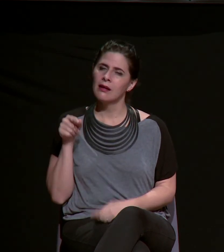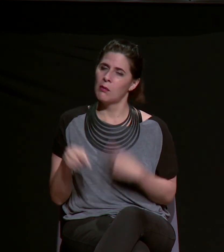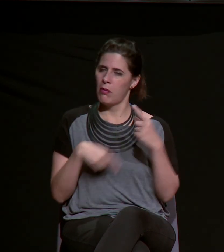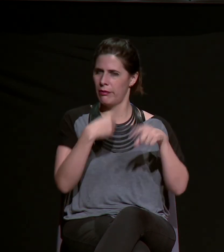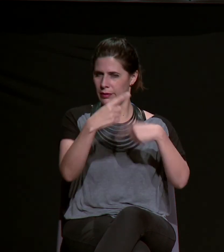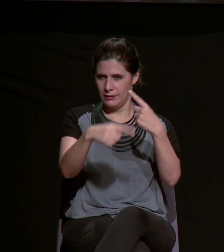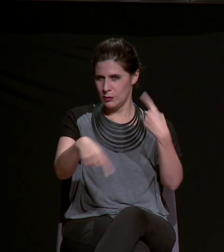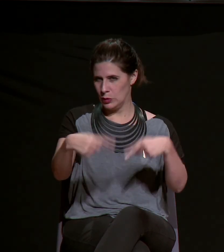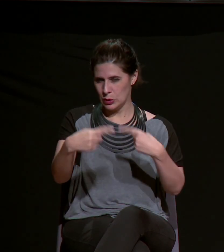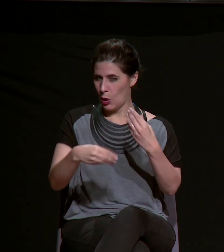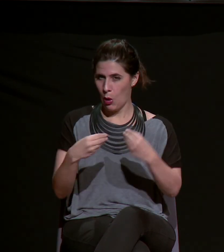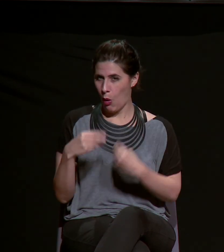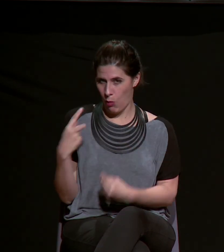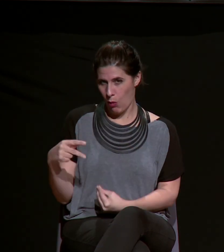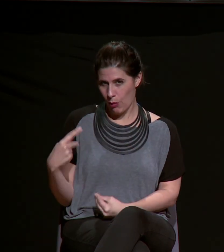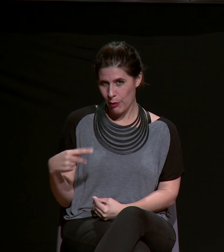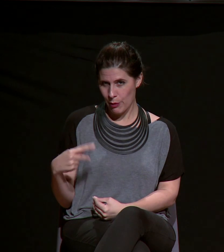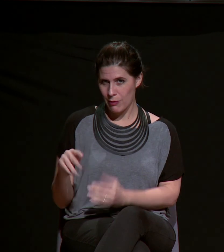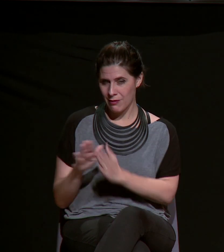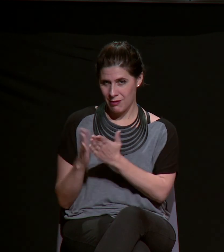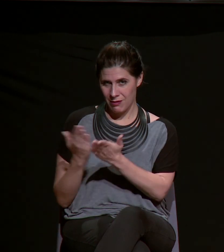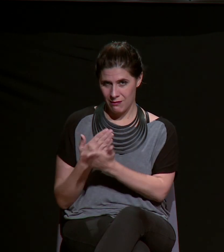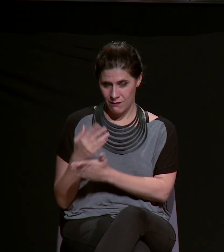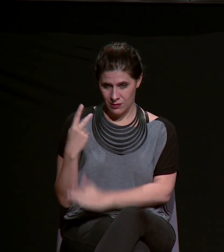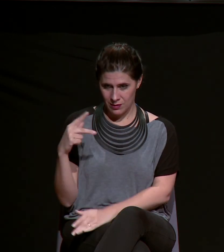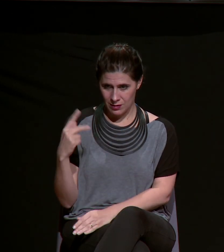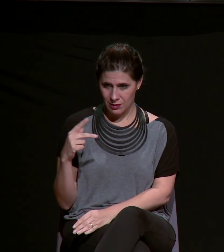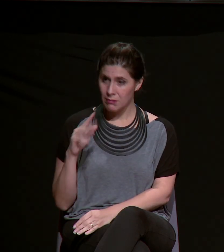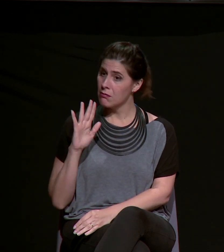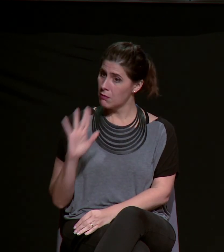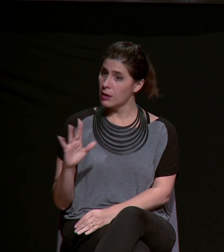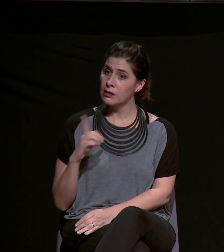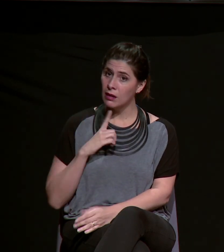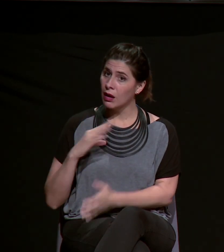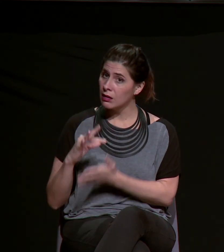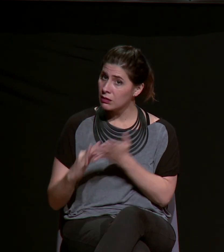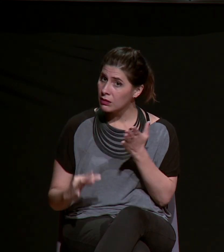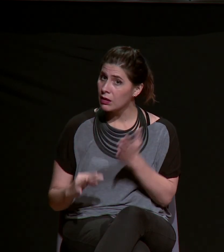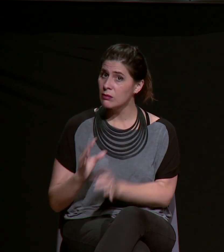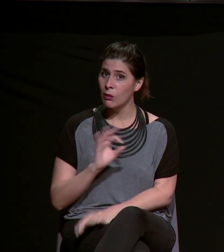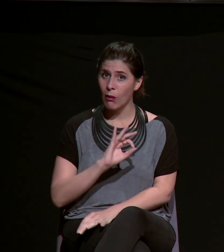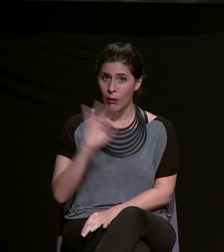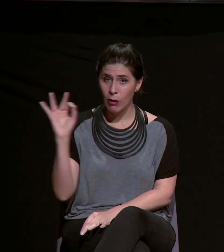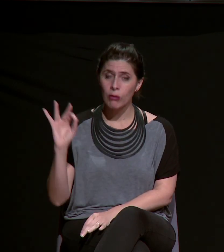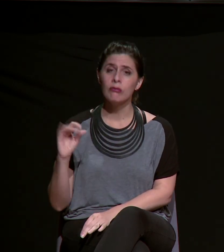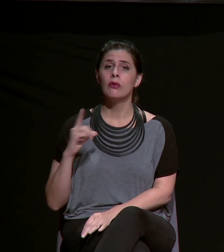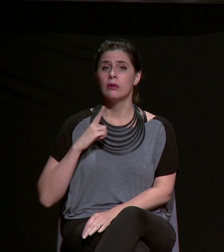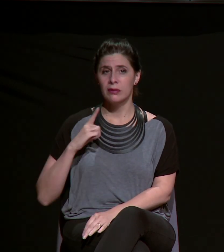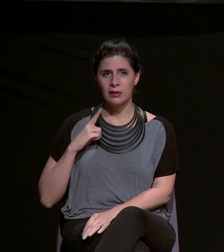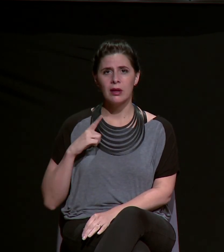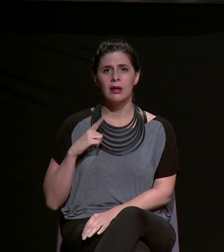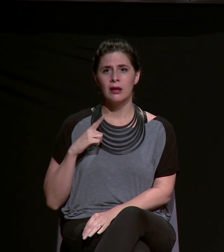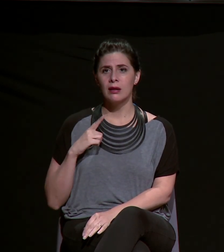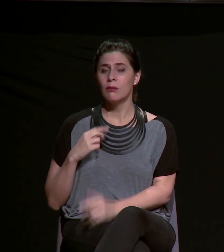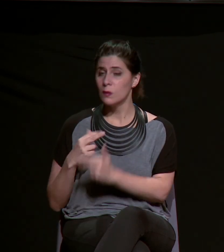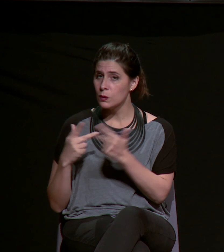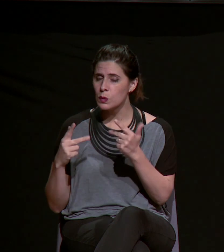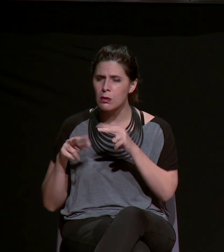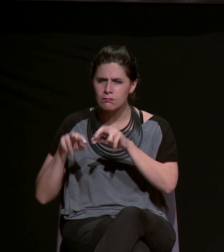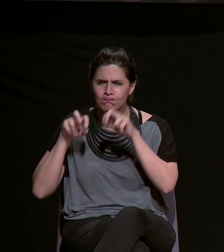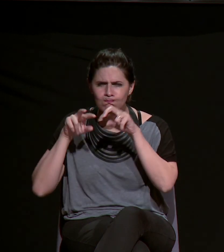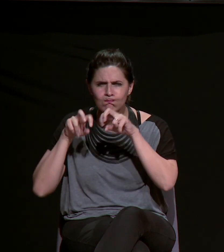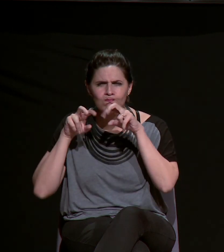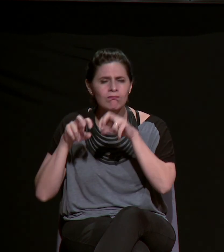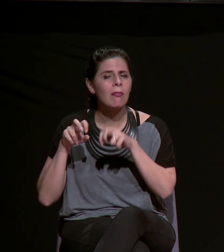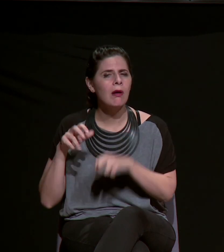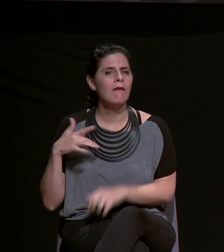Renato, mas existem textos bons, existem muitas fontes. Eu acho que vale a pena mergulhar nos textos do